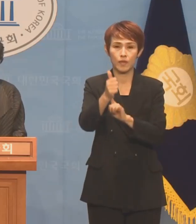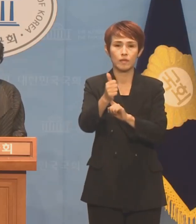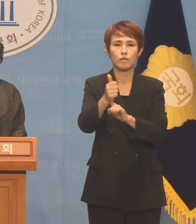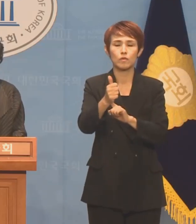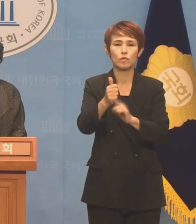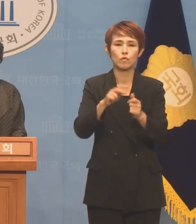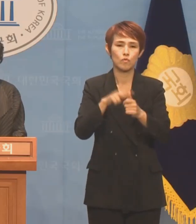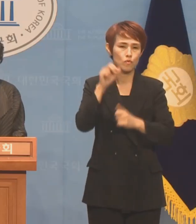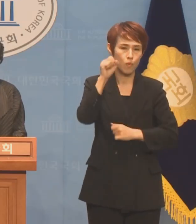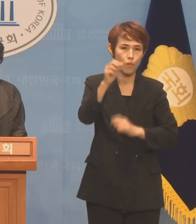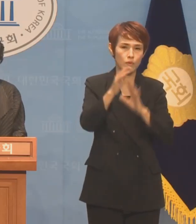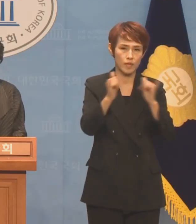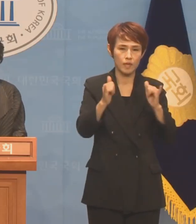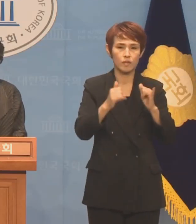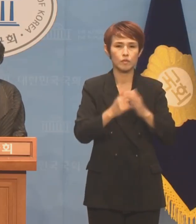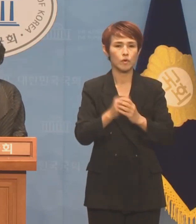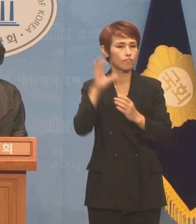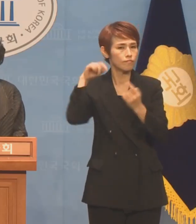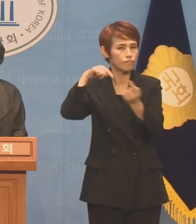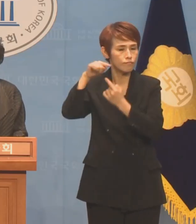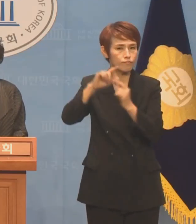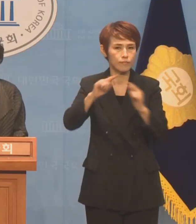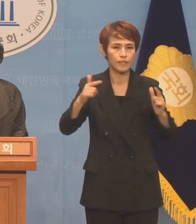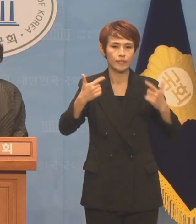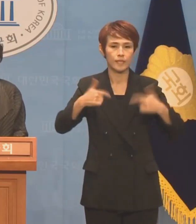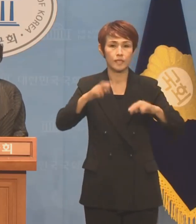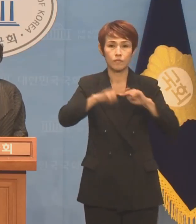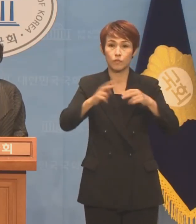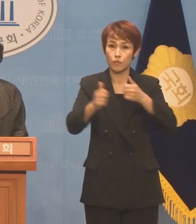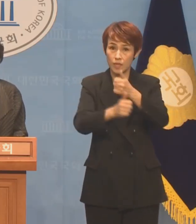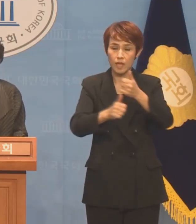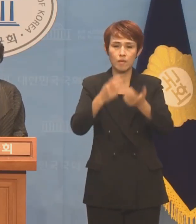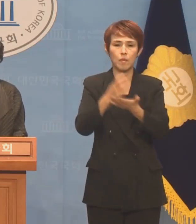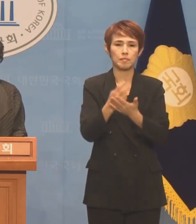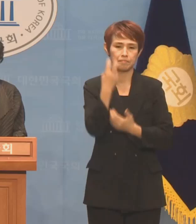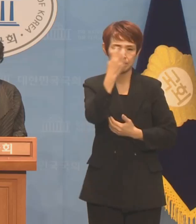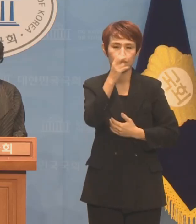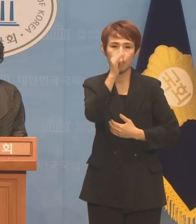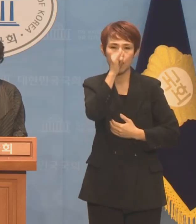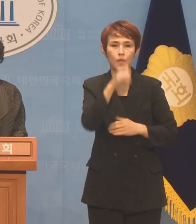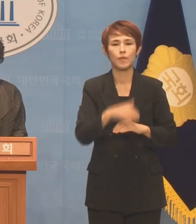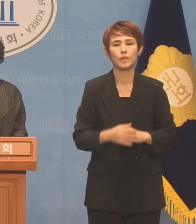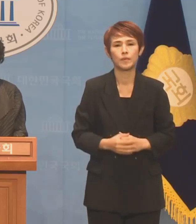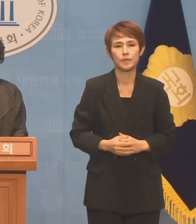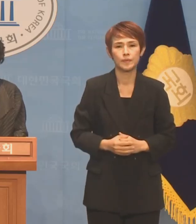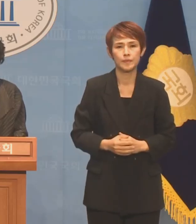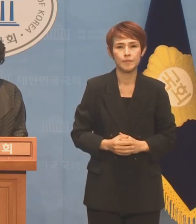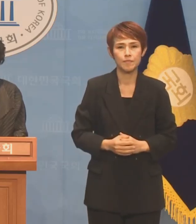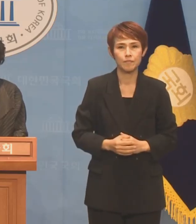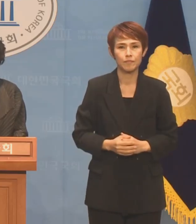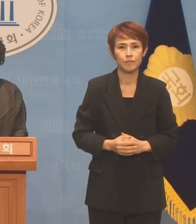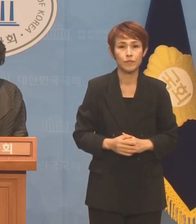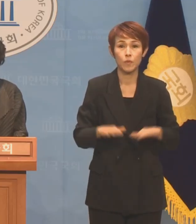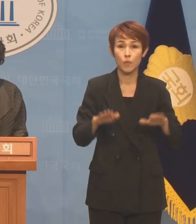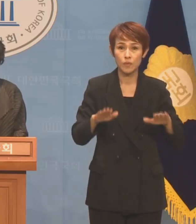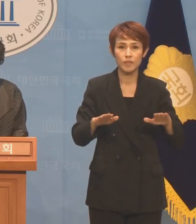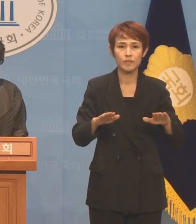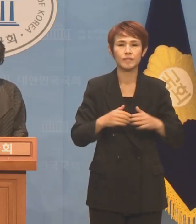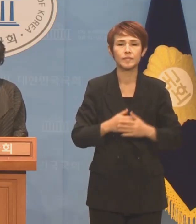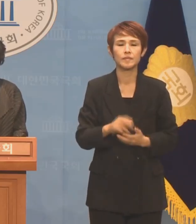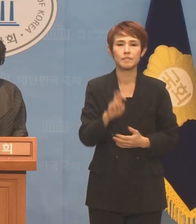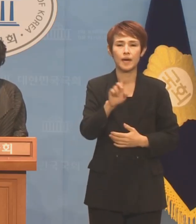대법관 후보자 인사청문회와 여러 상임위원회에서 법안 심사가 예정되어 있습니다. 오늘은